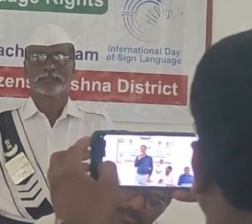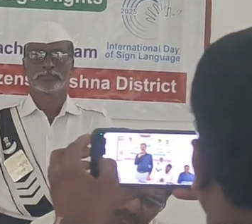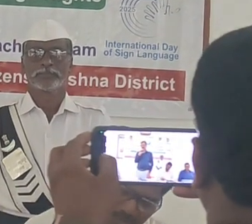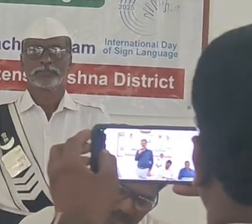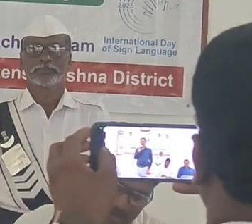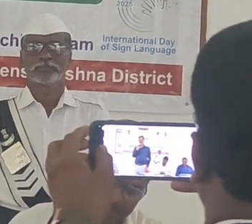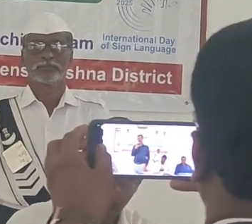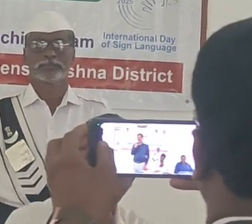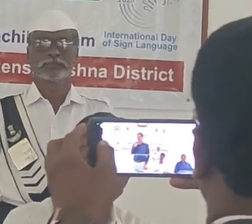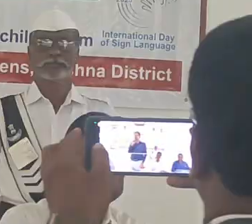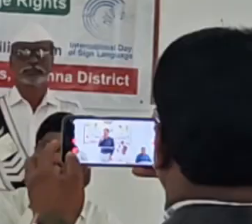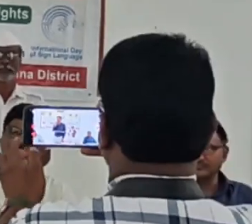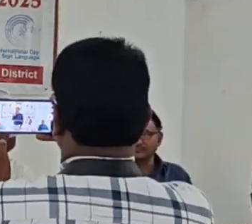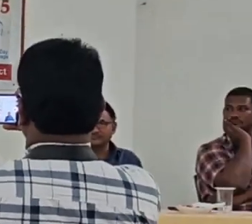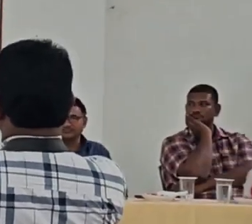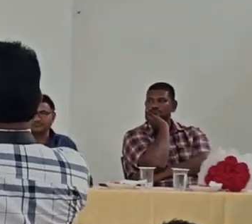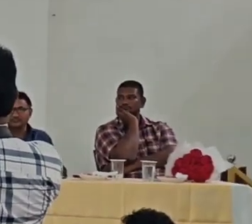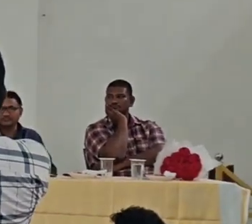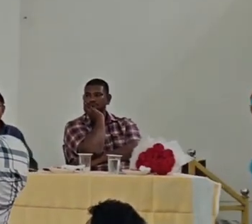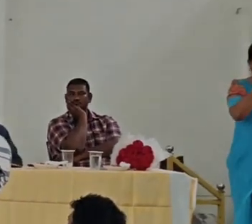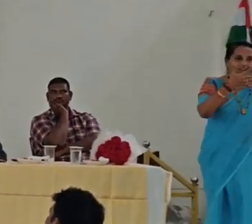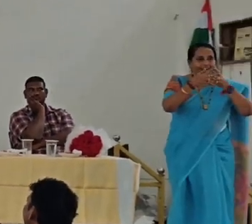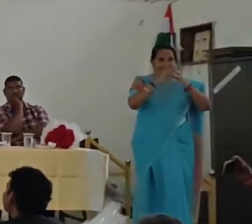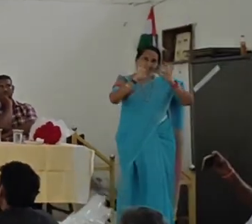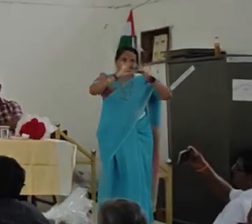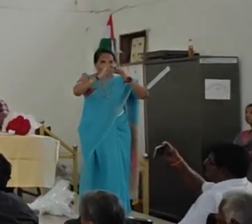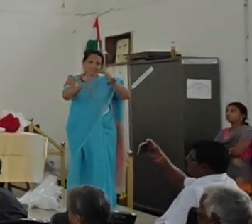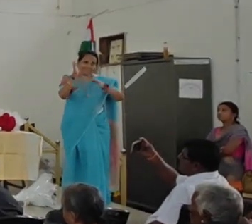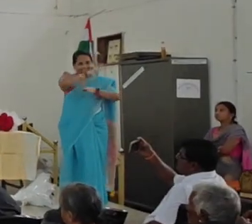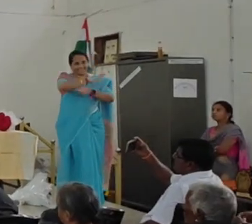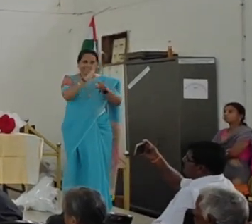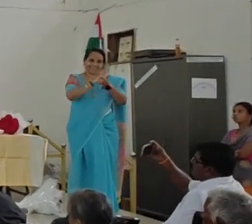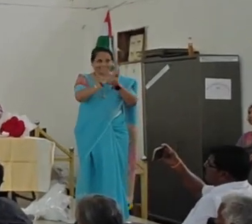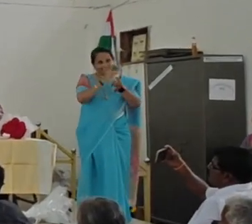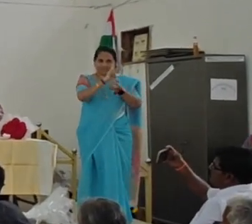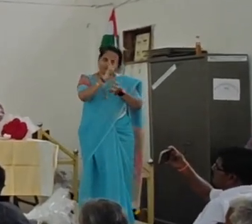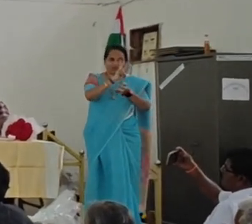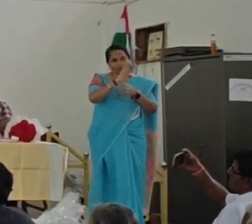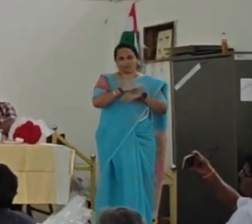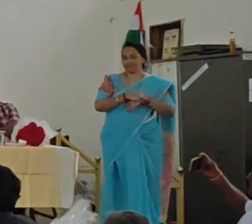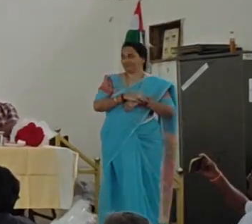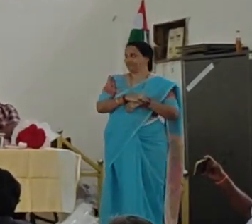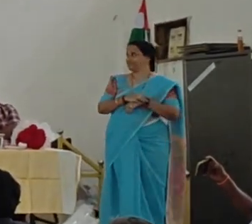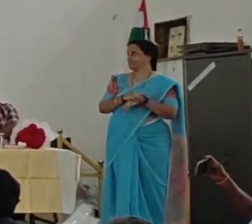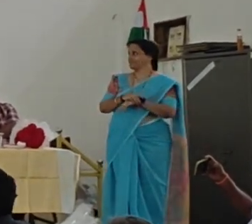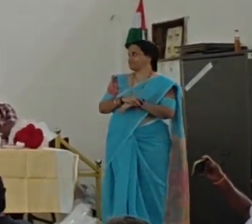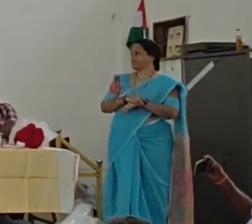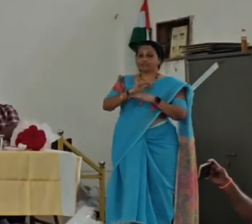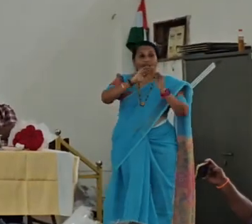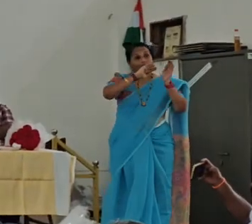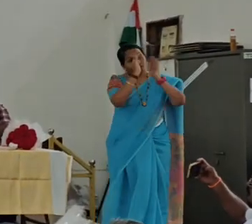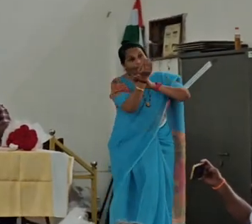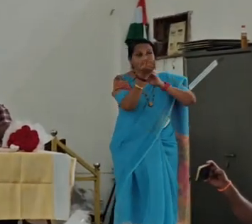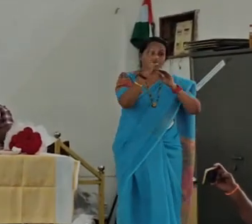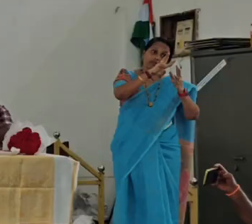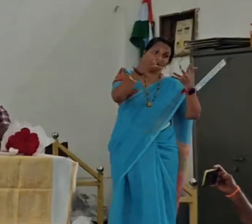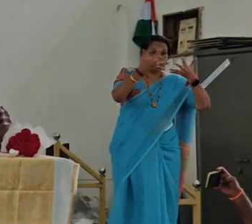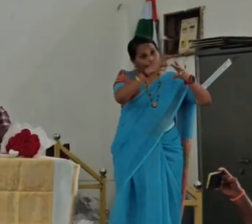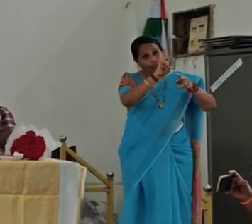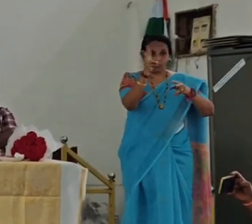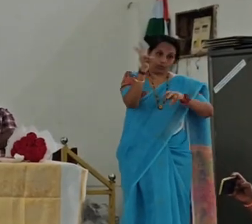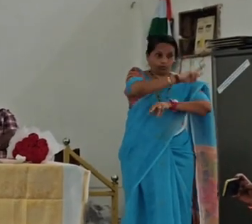అలాగే అంతర్జాతీయ సాంకేత భాషా దినోత్సవం, వరల్డ్ ఆఫ్